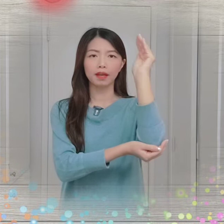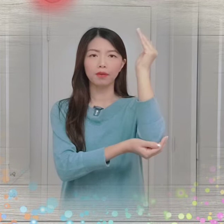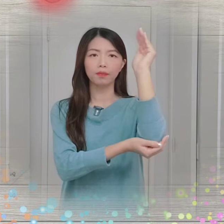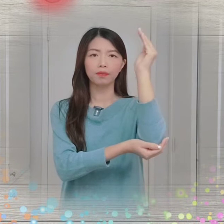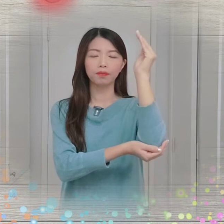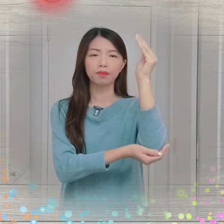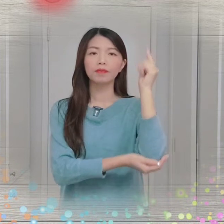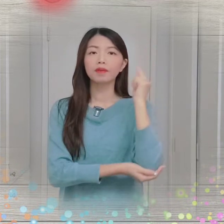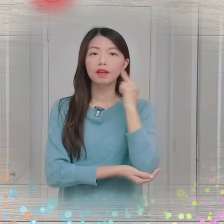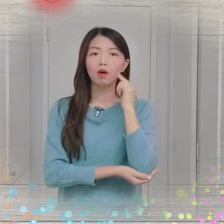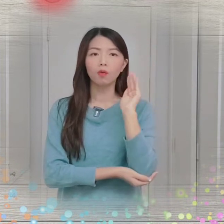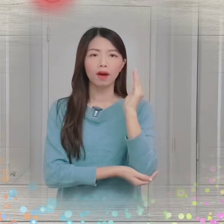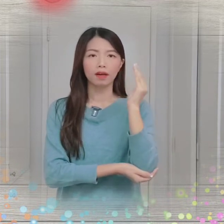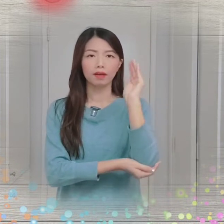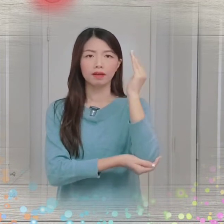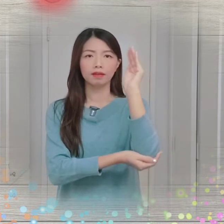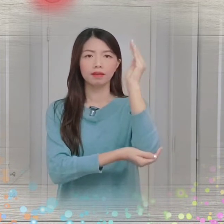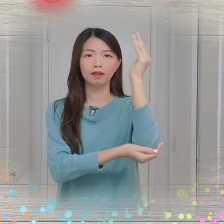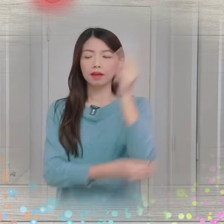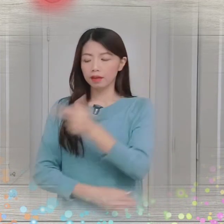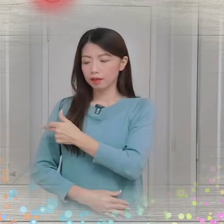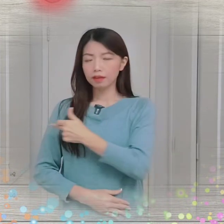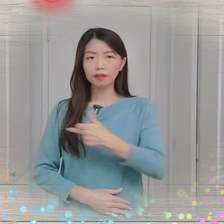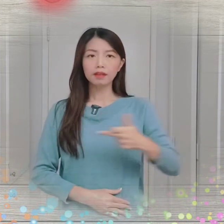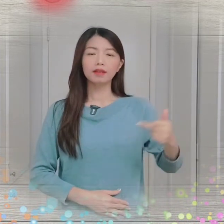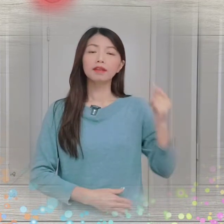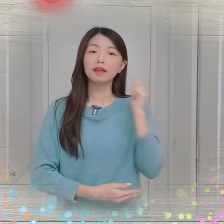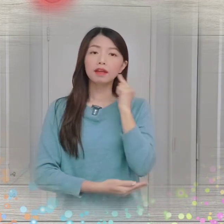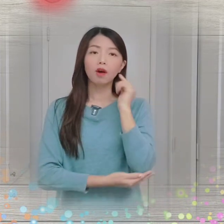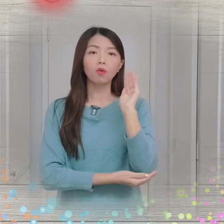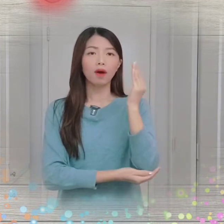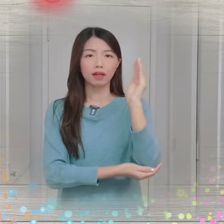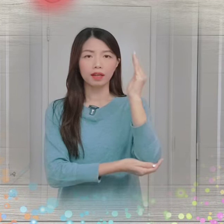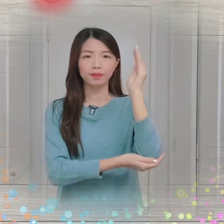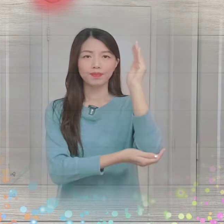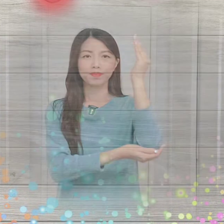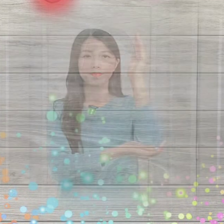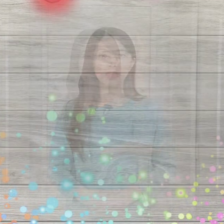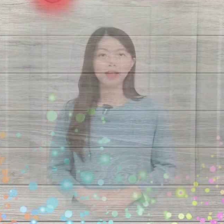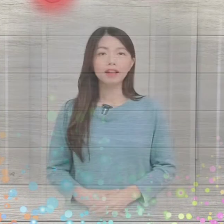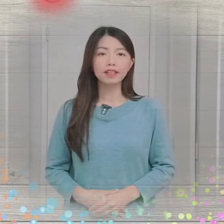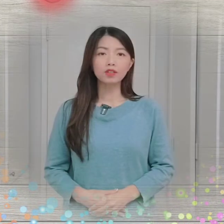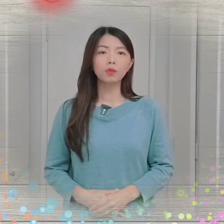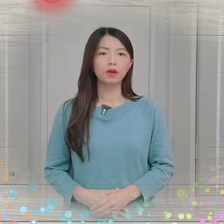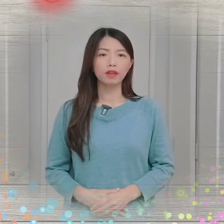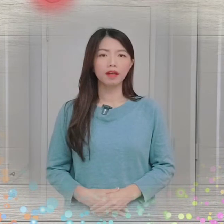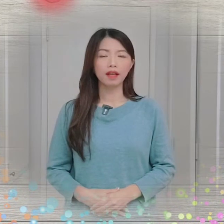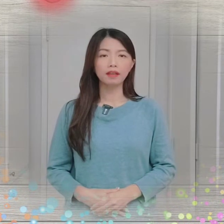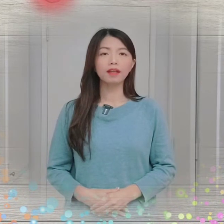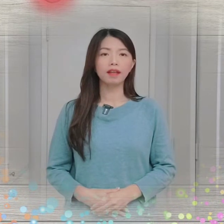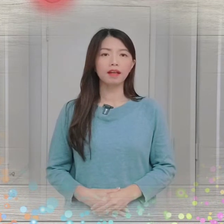올려주시면 돼요. 영광 큰 영광이 나타날 징조